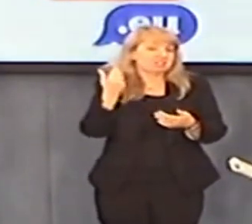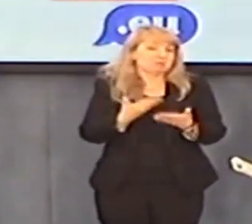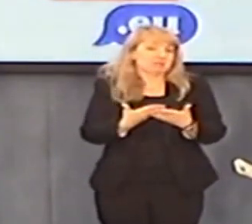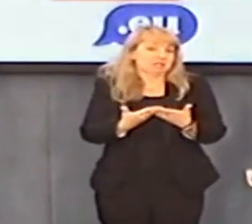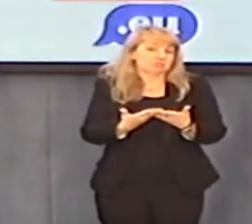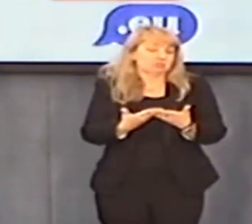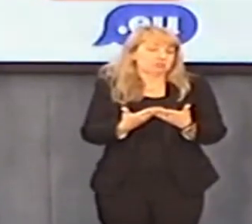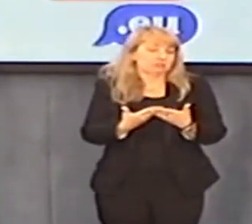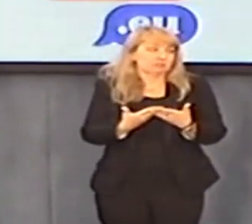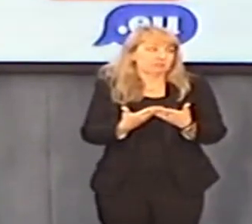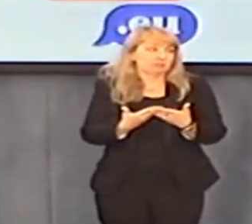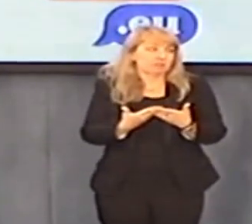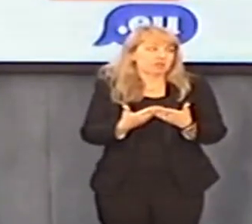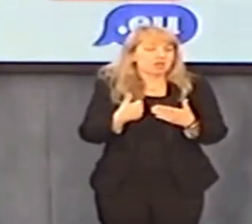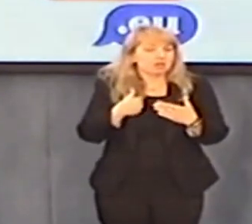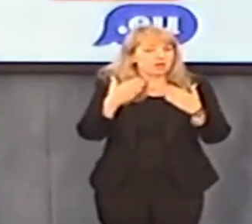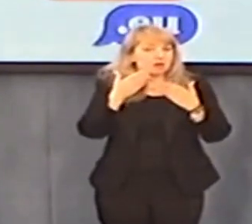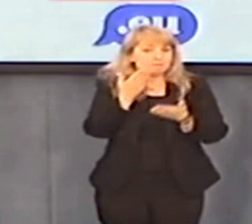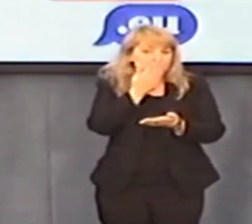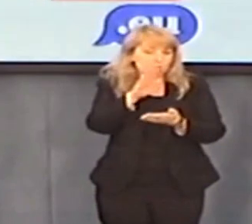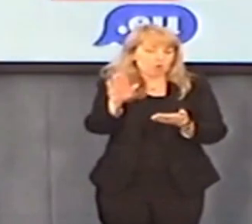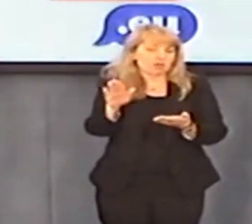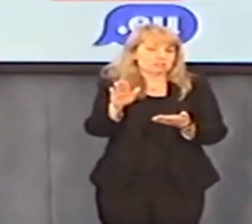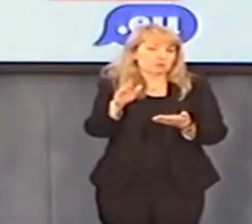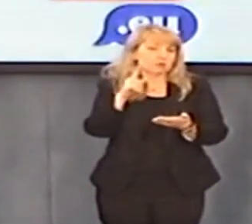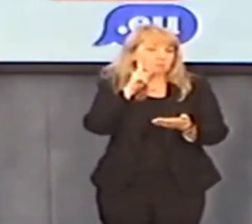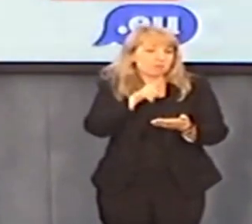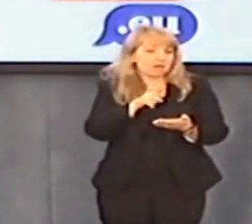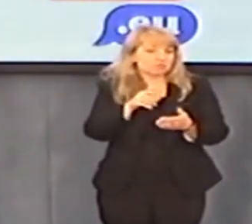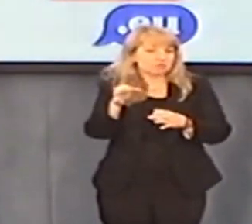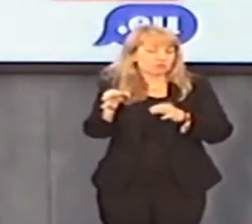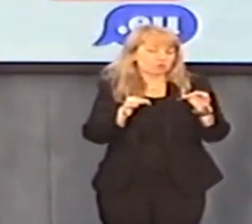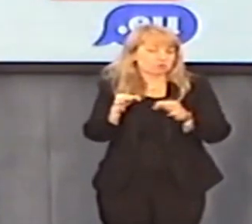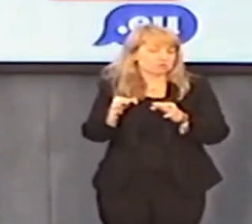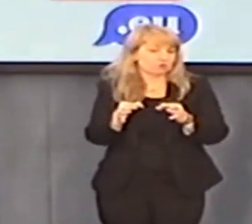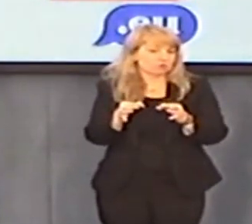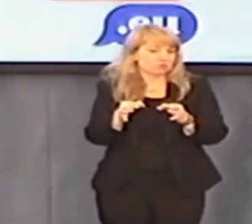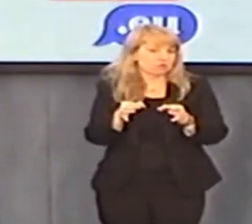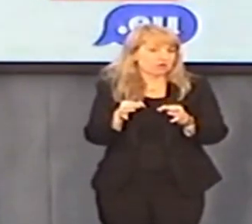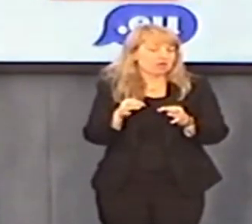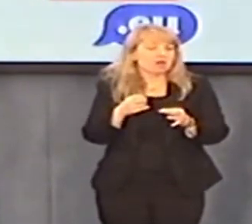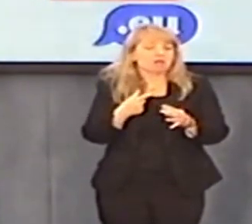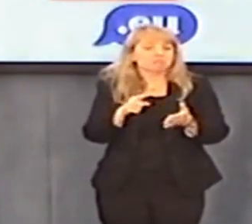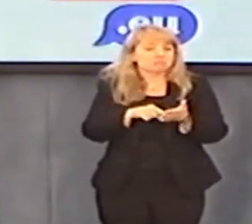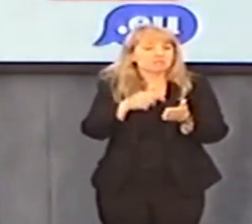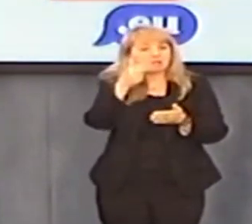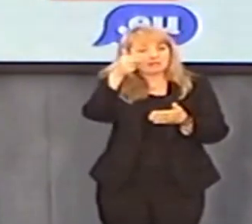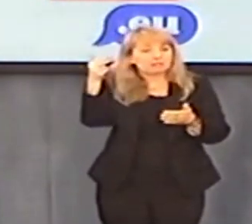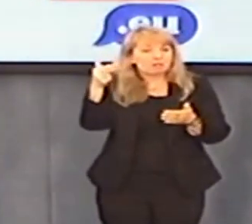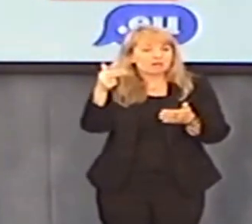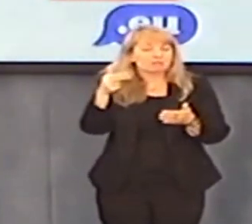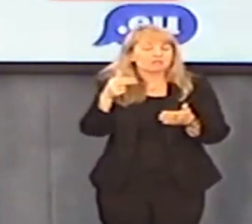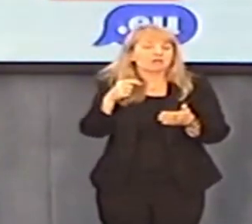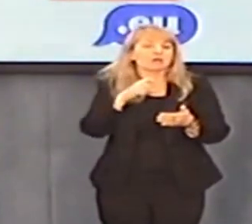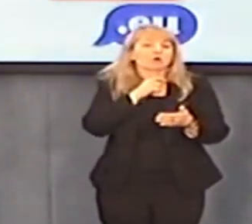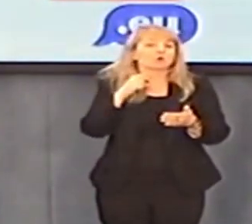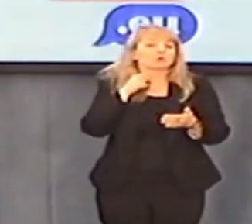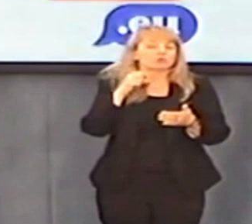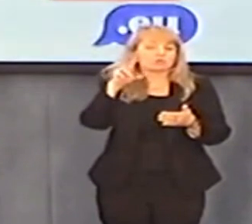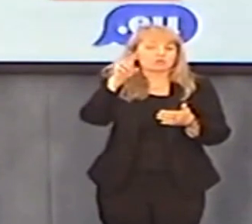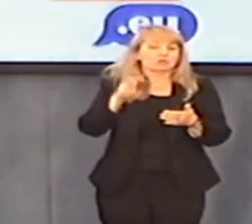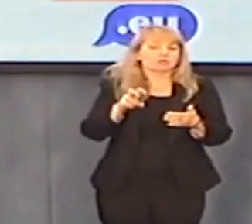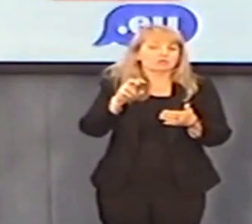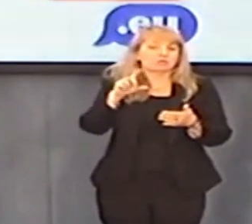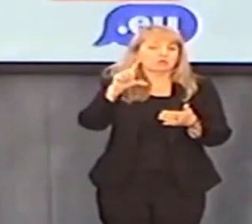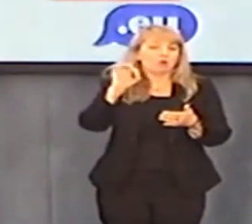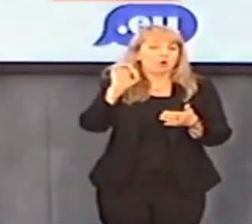bo odsłoniłem kartę, prawdziwą kartę historii na temat księdza prymasa Chlonda.